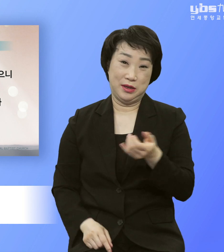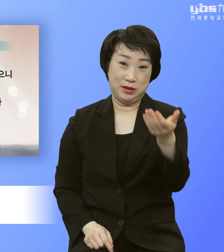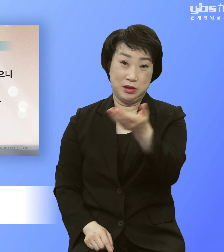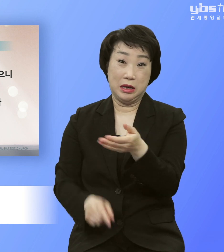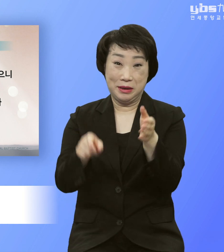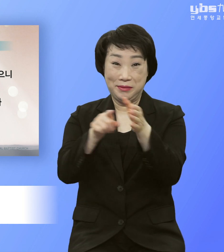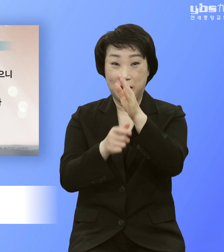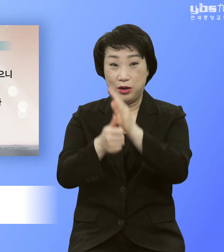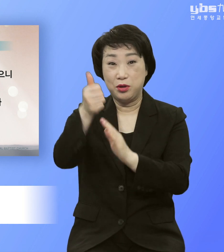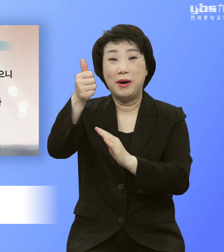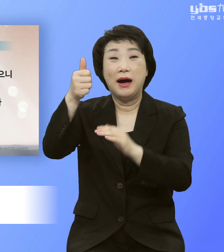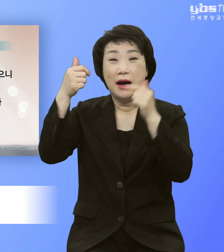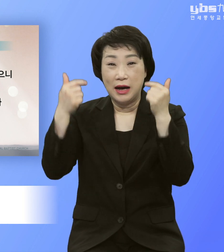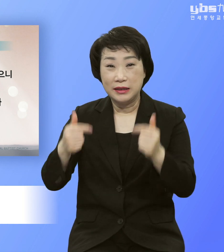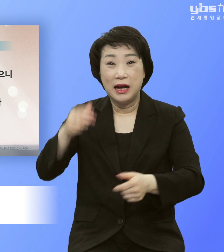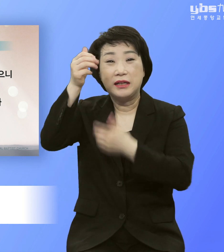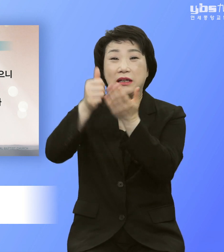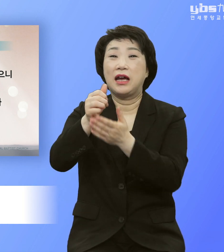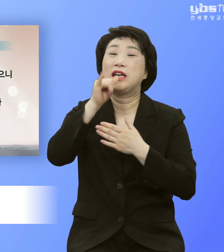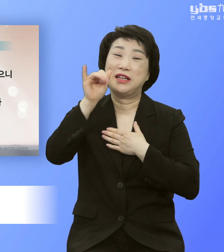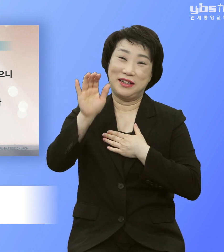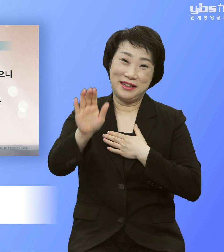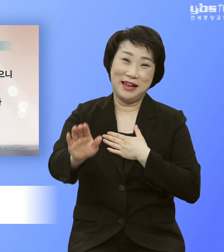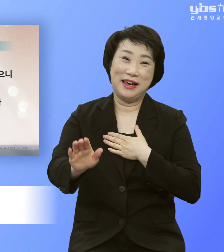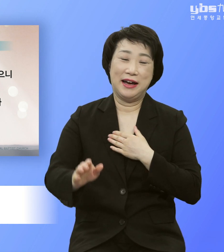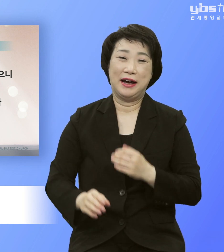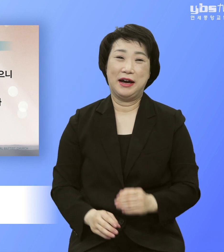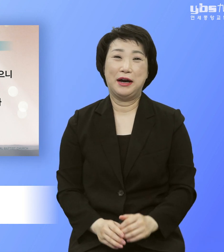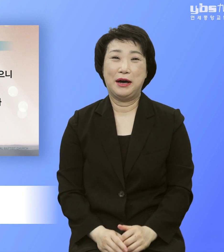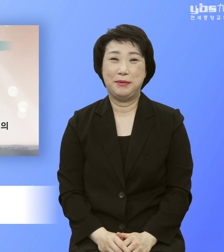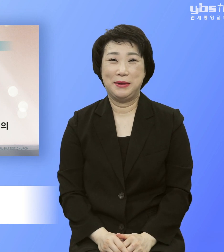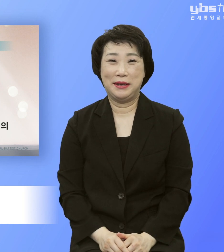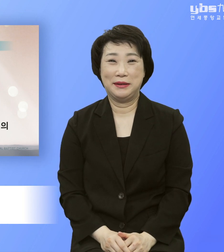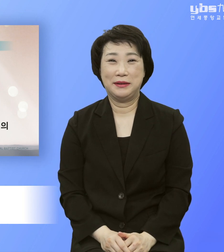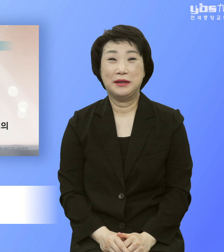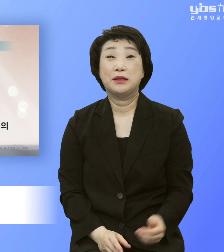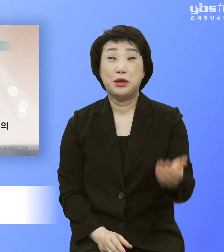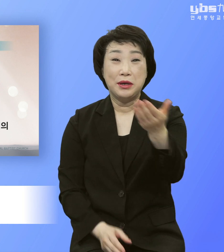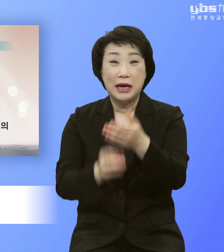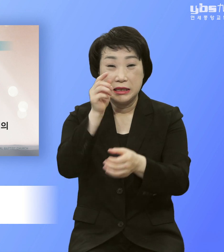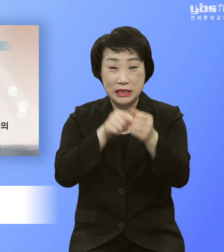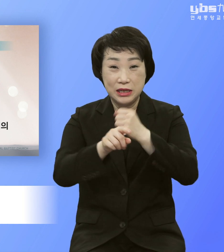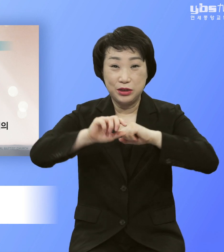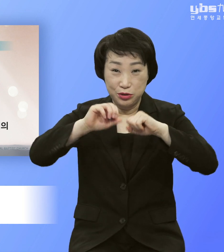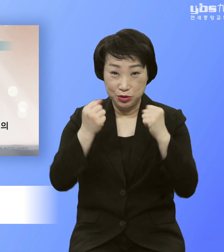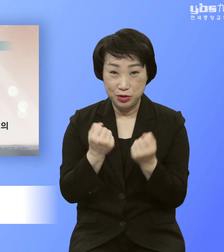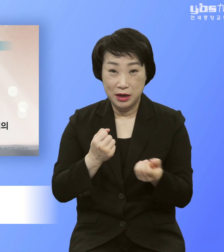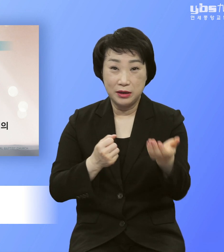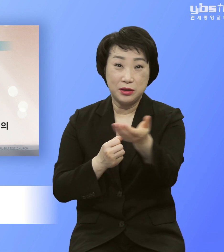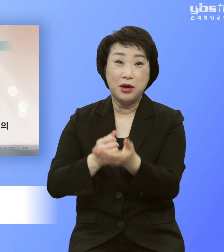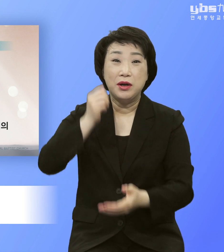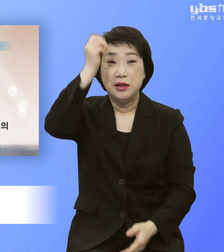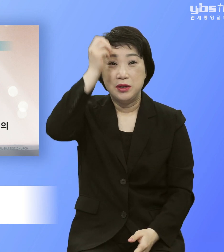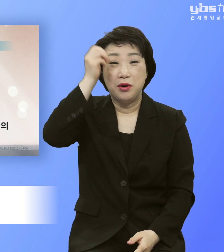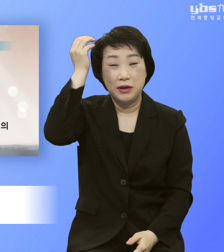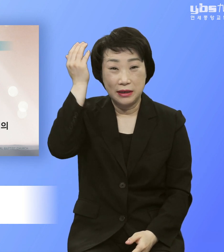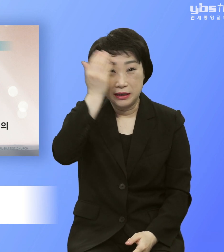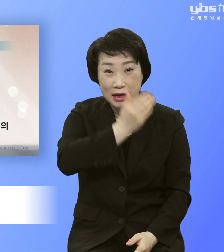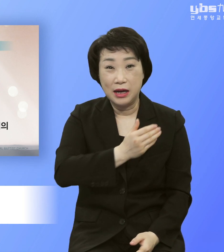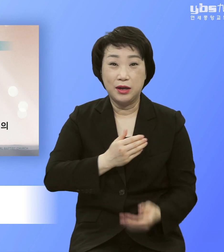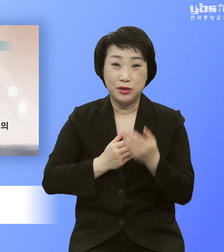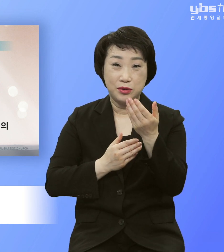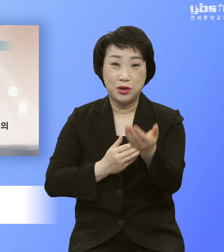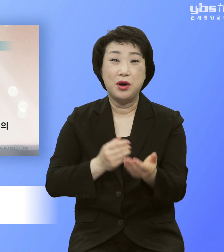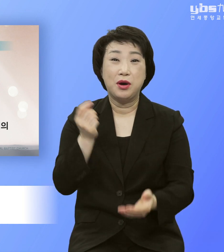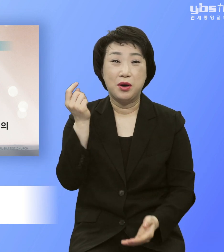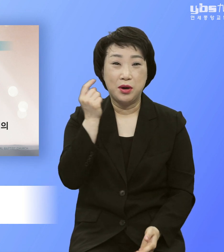믿는 자니 너희 믿음과 소망이 하나님께 있게 하셨느니라. 너희가 진리를 순종함으로 너희